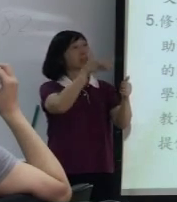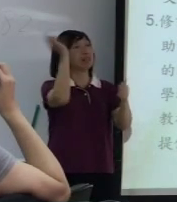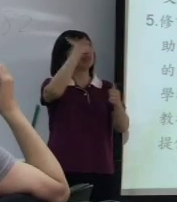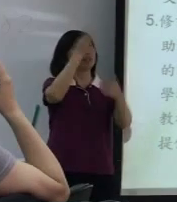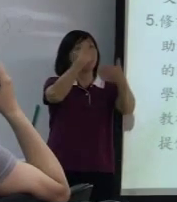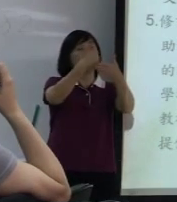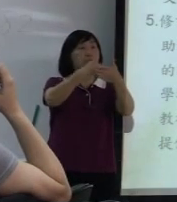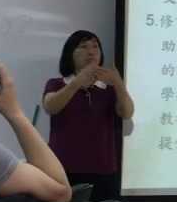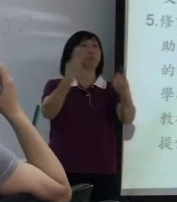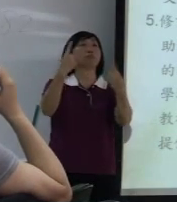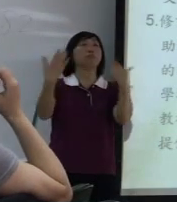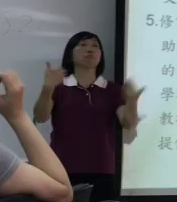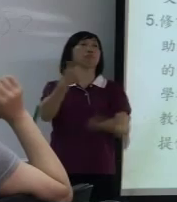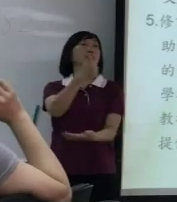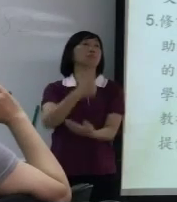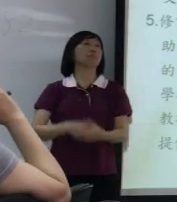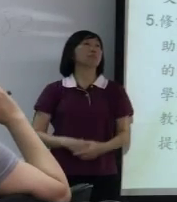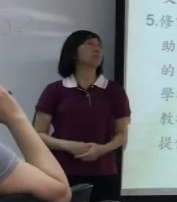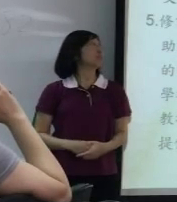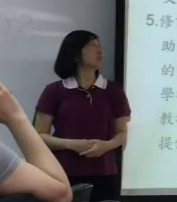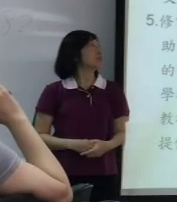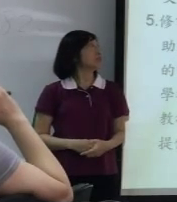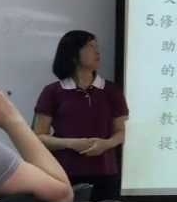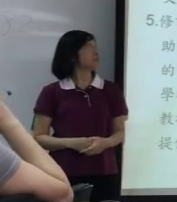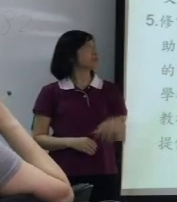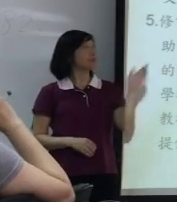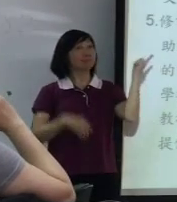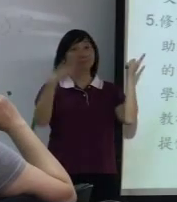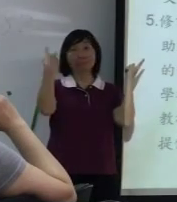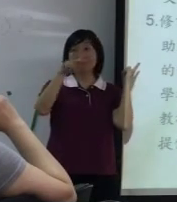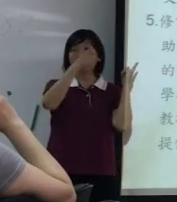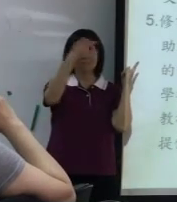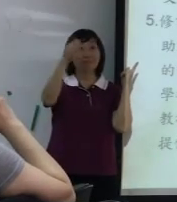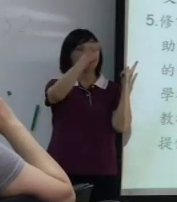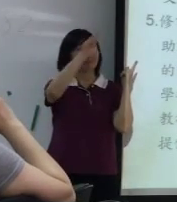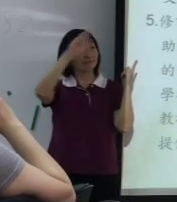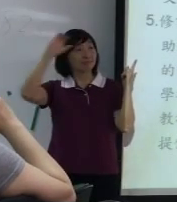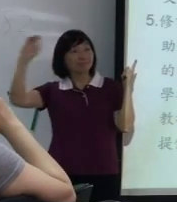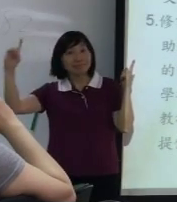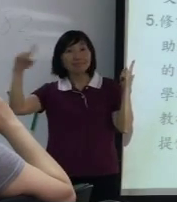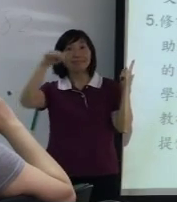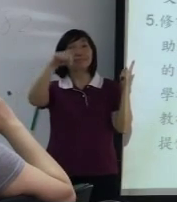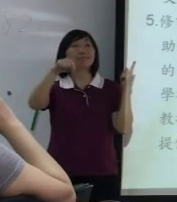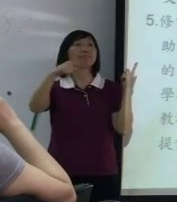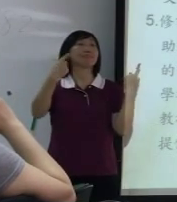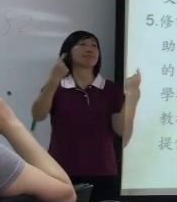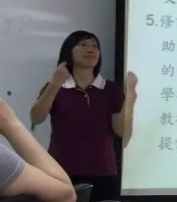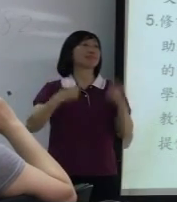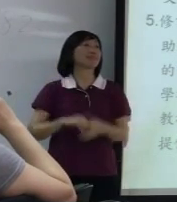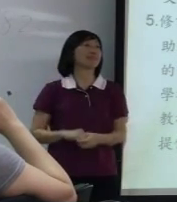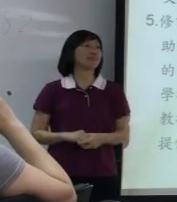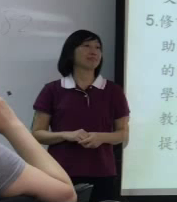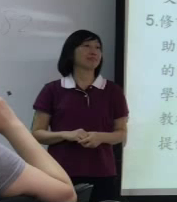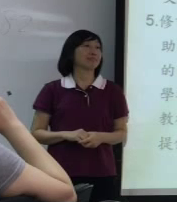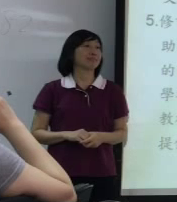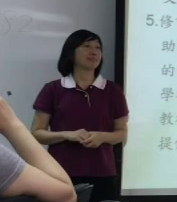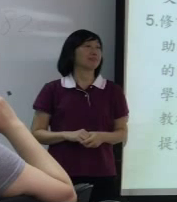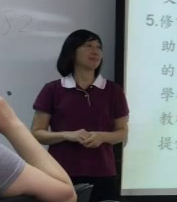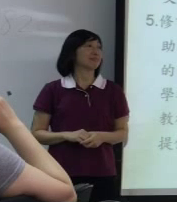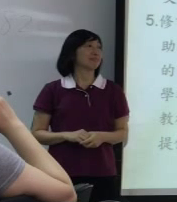音标手势图，还有英文字母的手势图。英